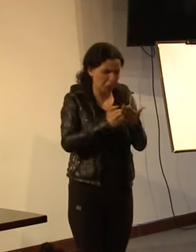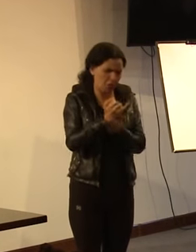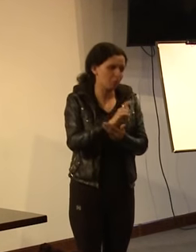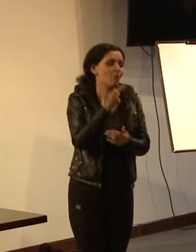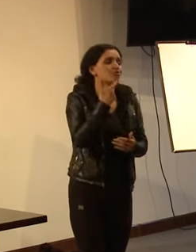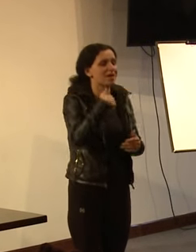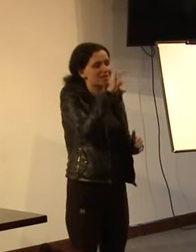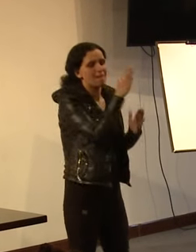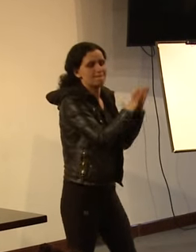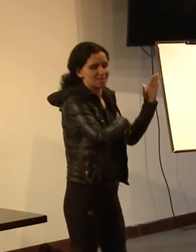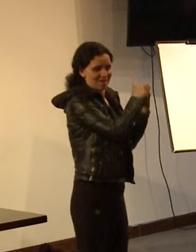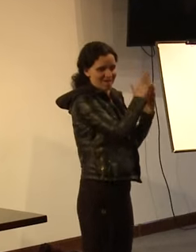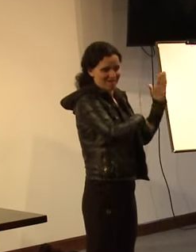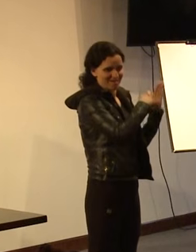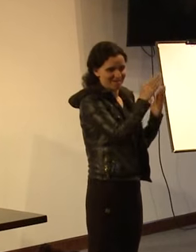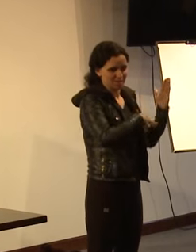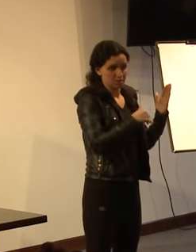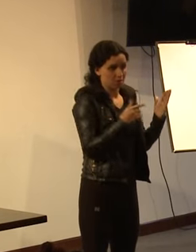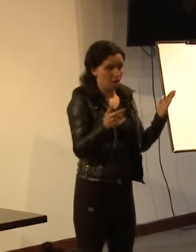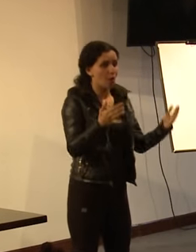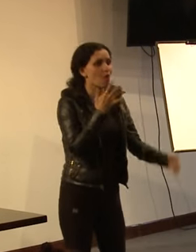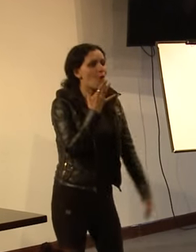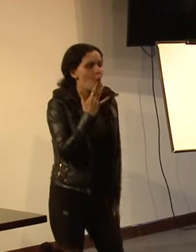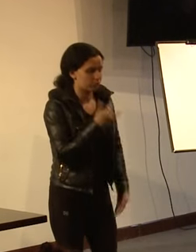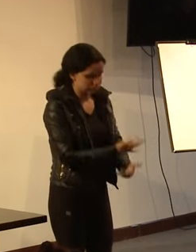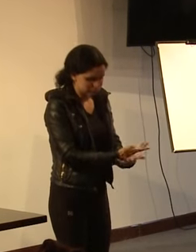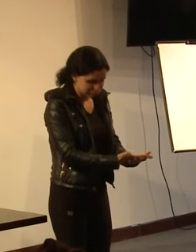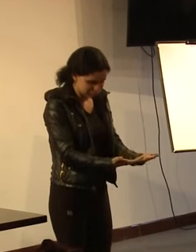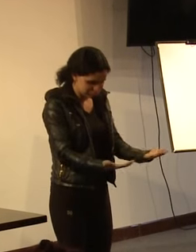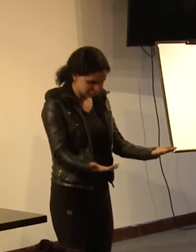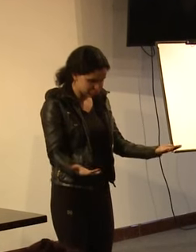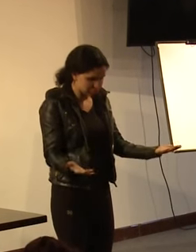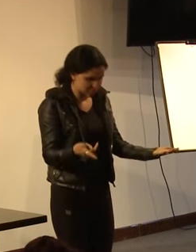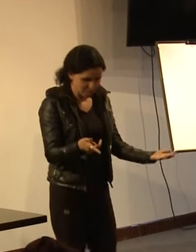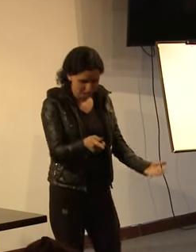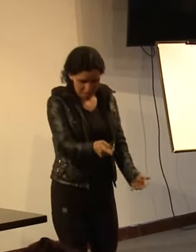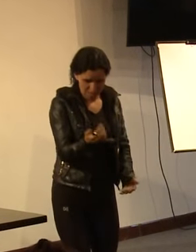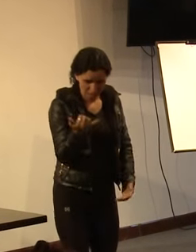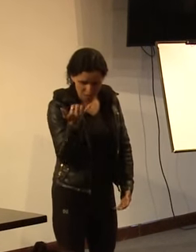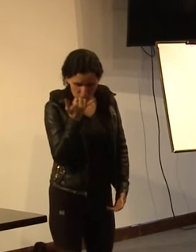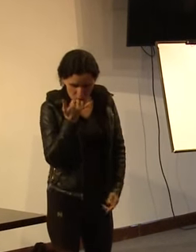pero me gusta pintar. ¿Y qué tiene uno? Los colores. Entonces yo sé que este azul no es